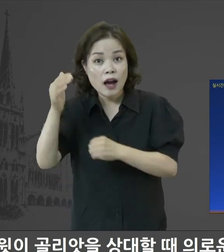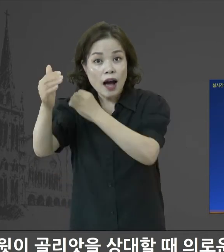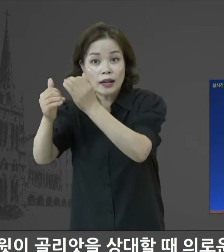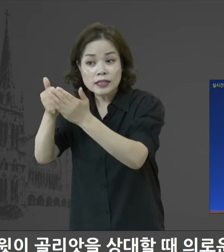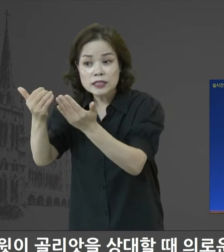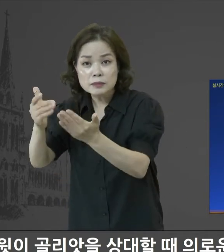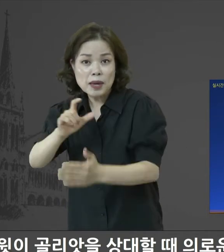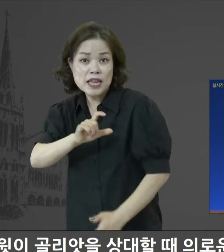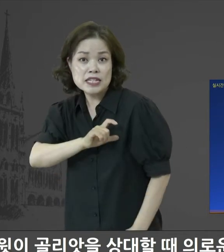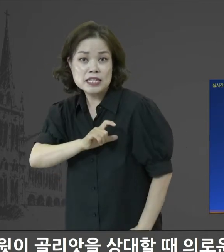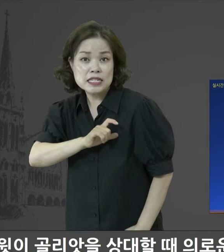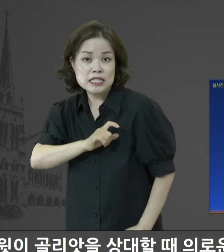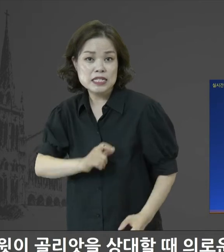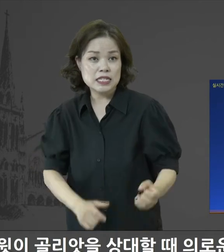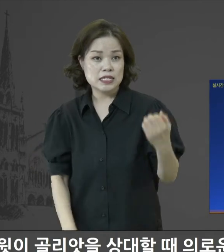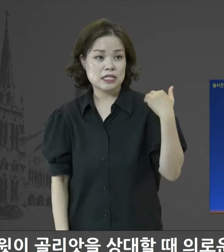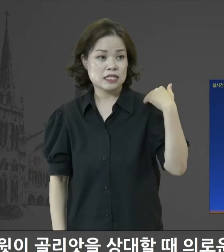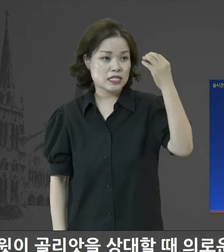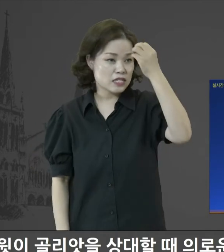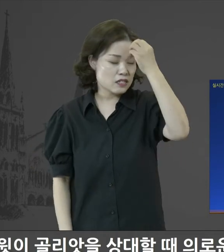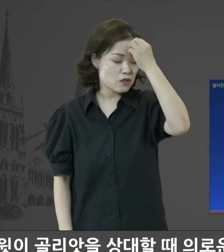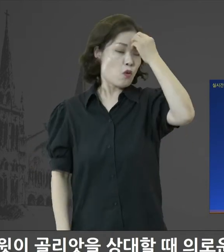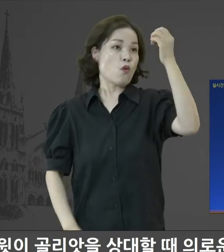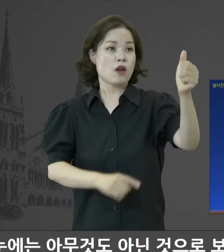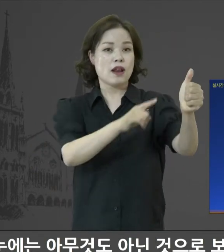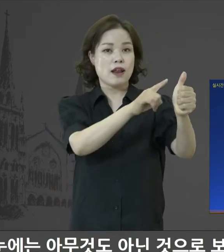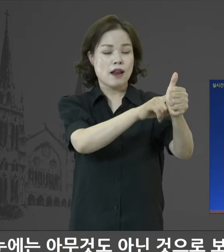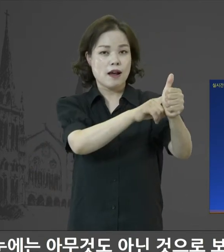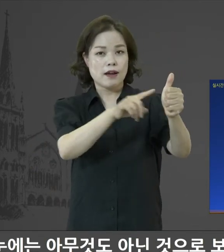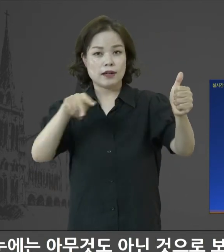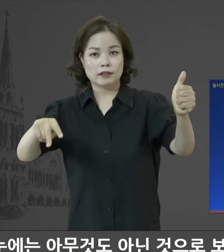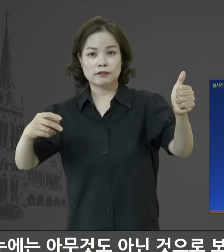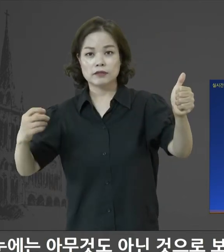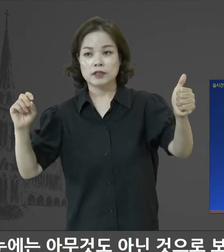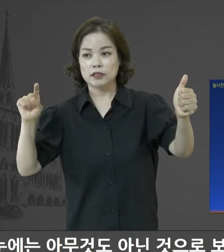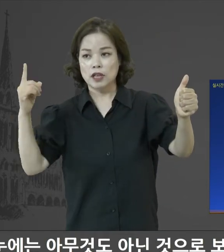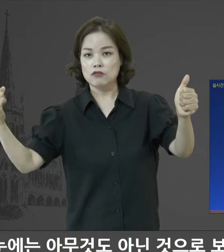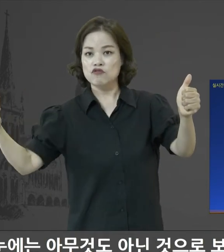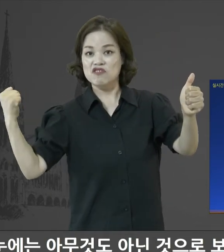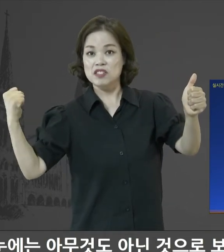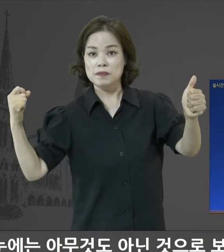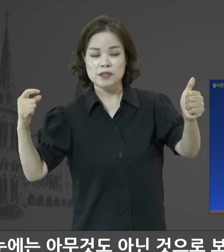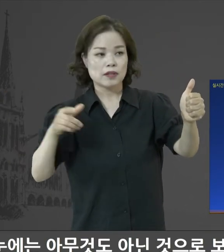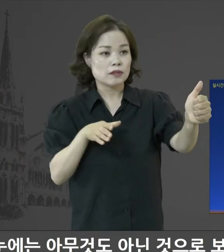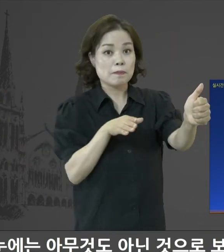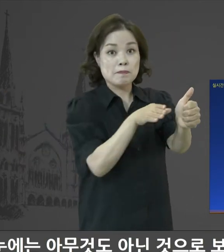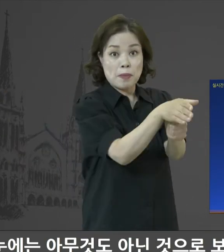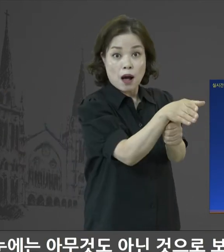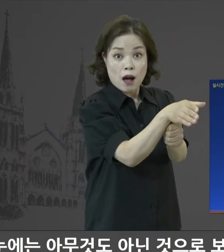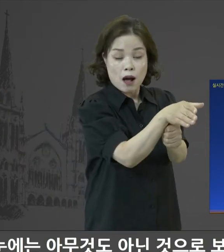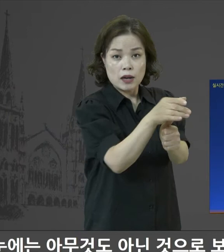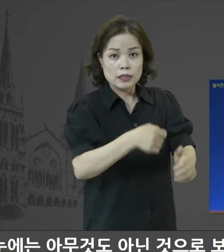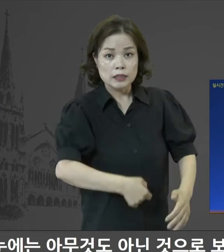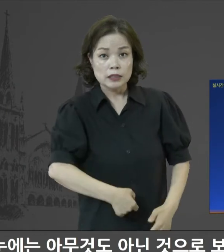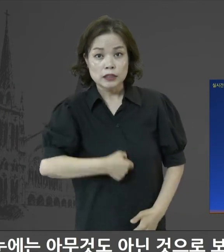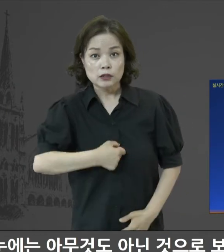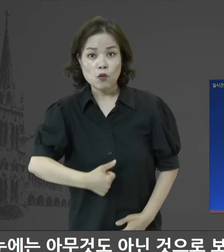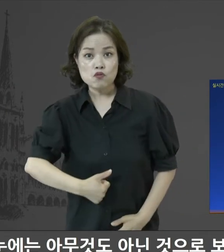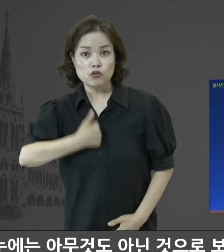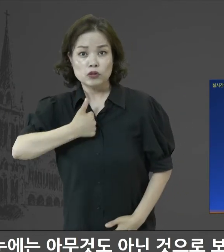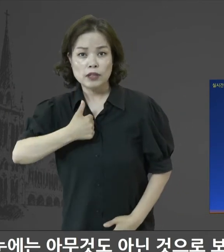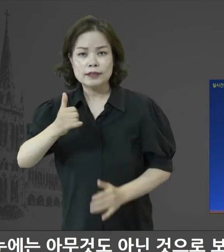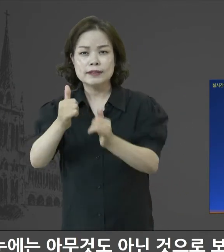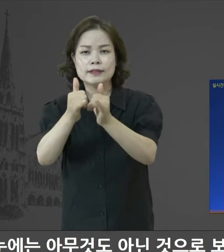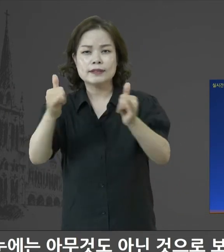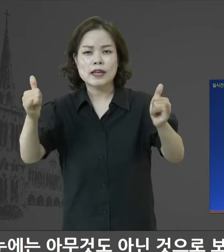하나님의 이름으로 골리앗 앞에 다윗은 분노한 것이죠. 그게 놀라운 힘이 되어서 결국은 골리앗을 무찔렀습니다. 의로운 분노는